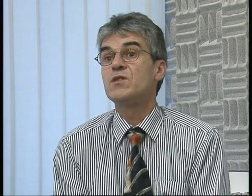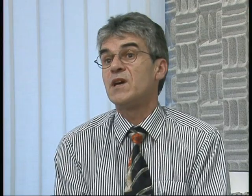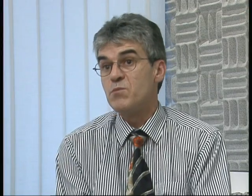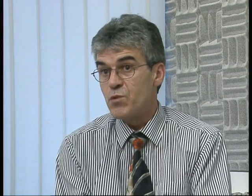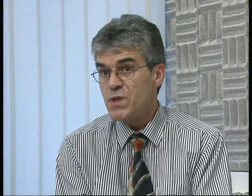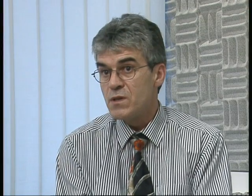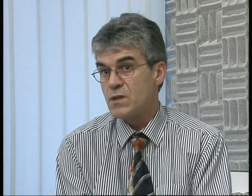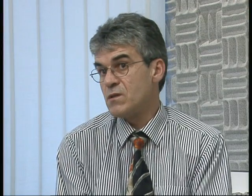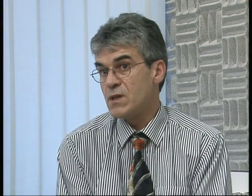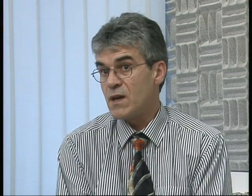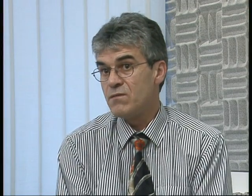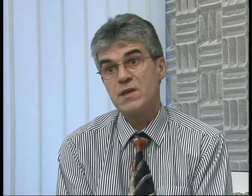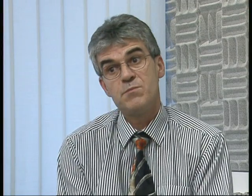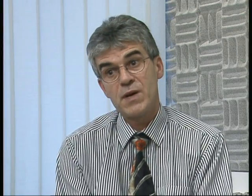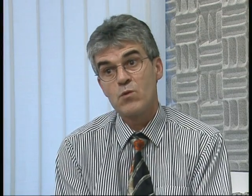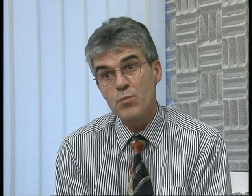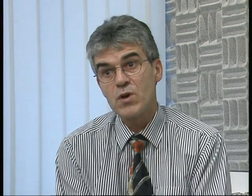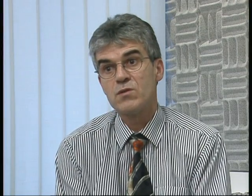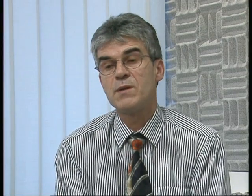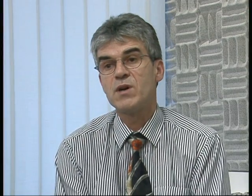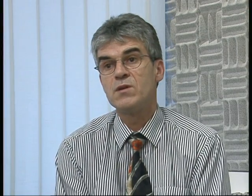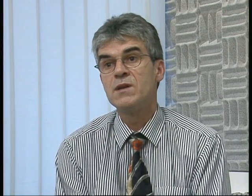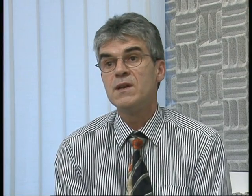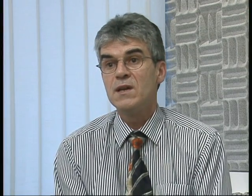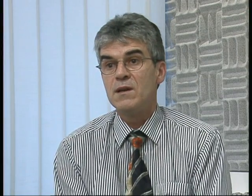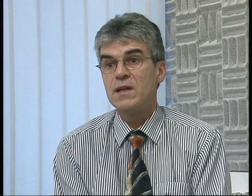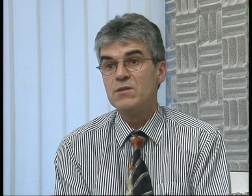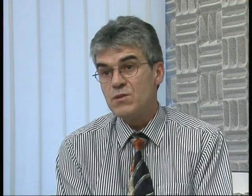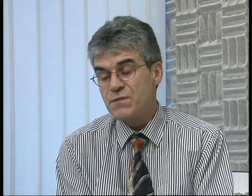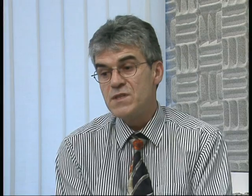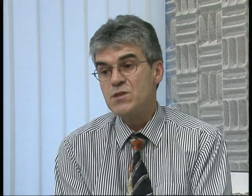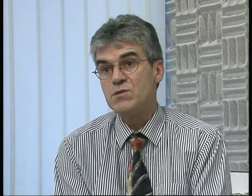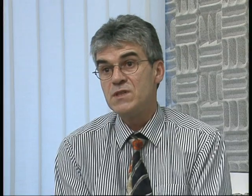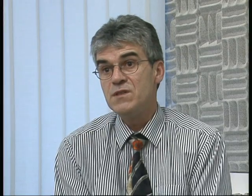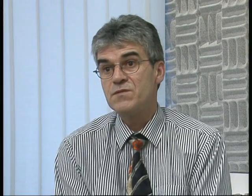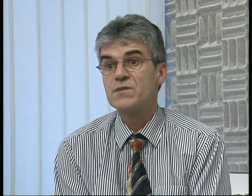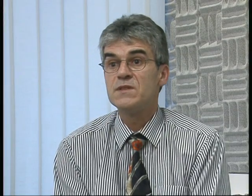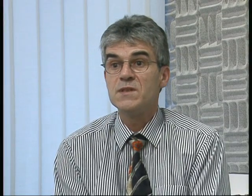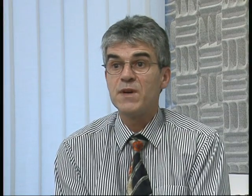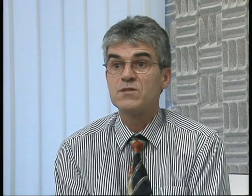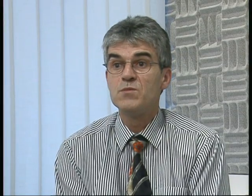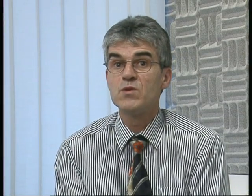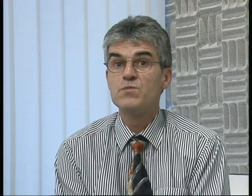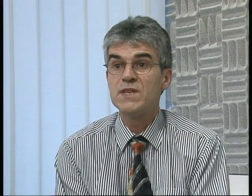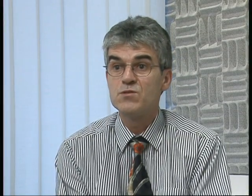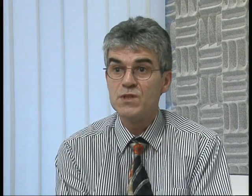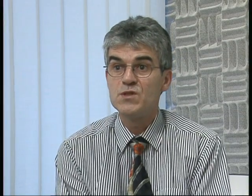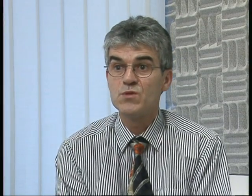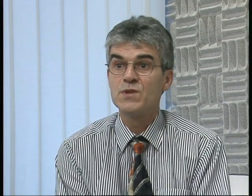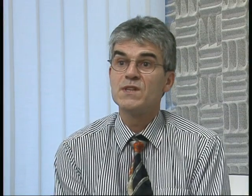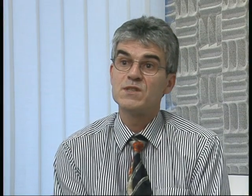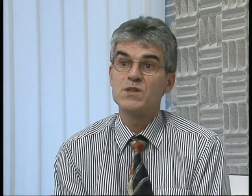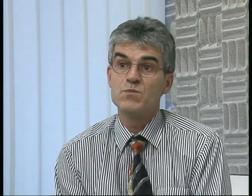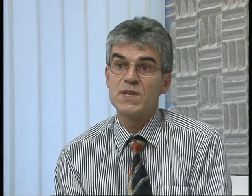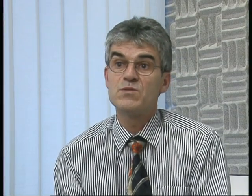très bien entendre un bruit qui est dans les graves et ne pas comprendre la parole. Le déficit auditif n'est pas seulement une baisse